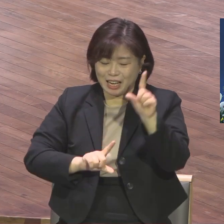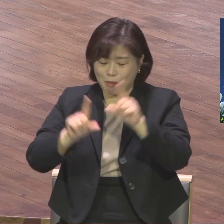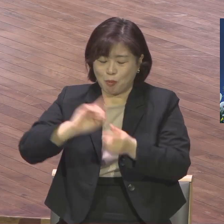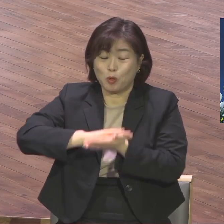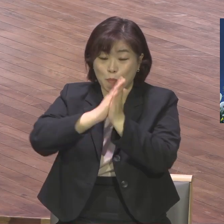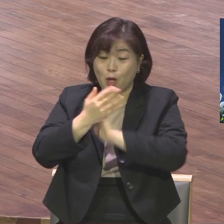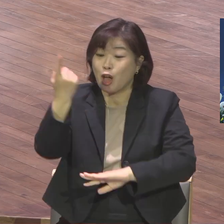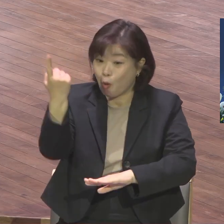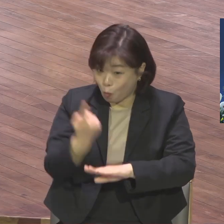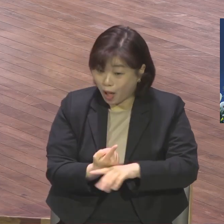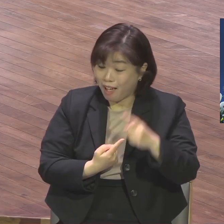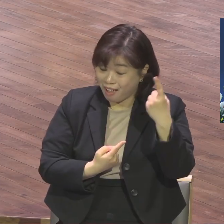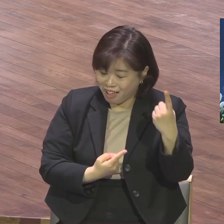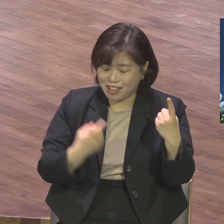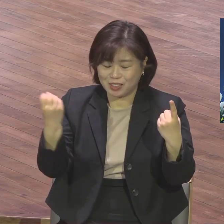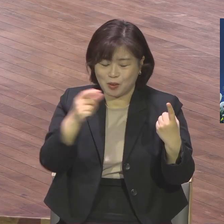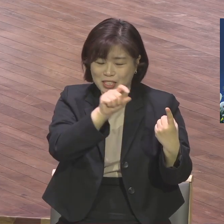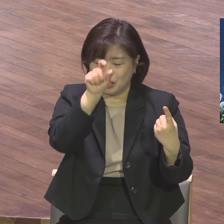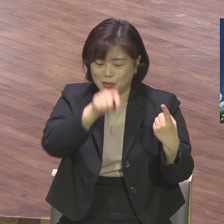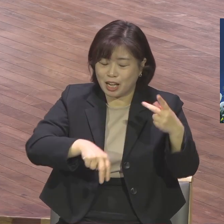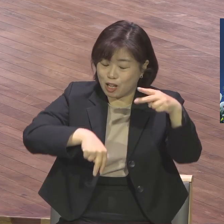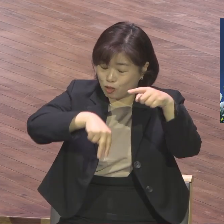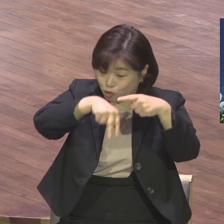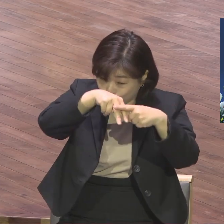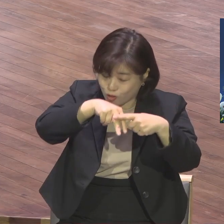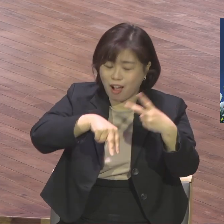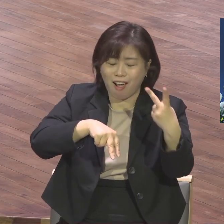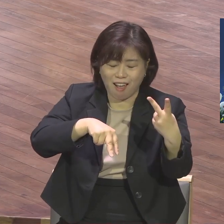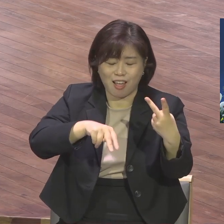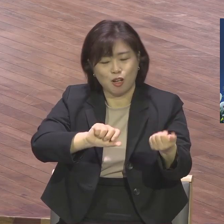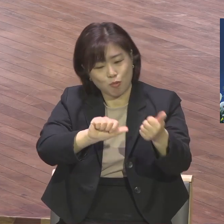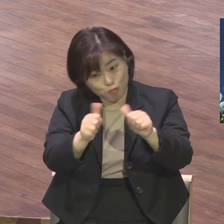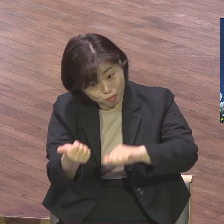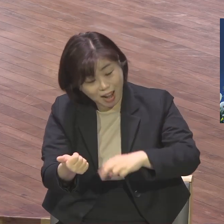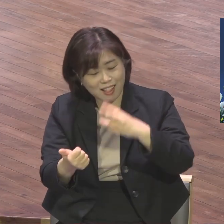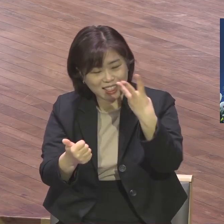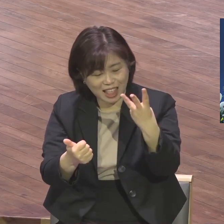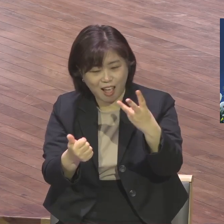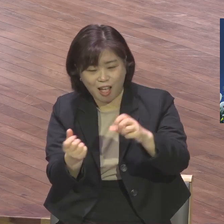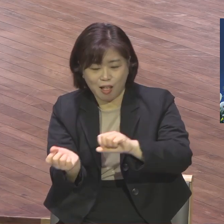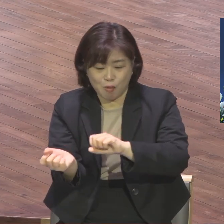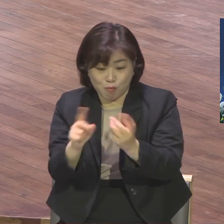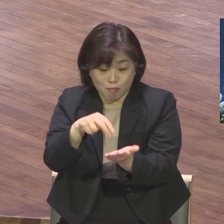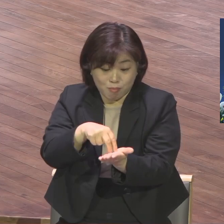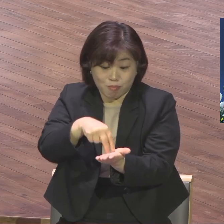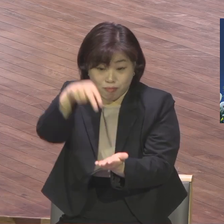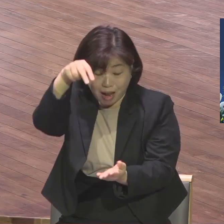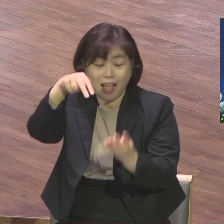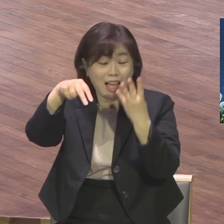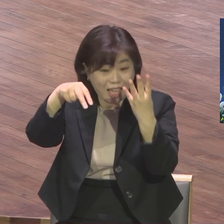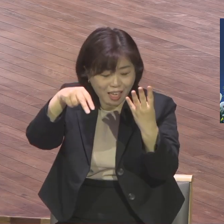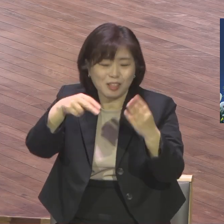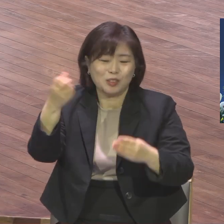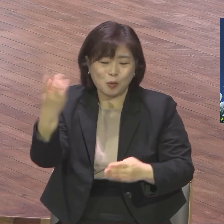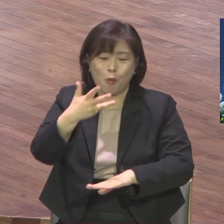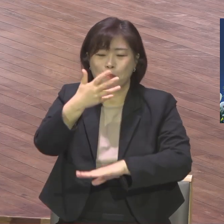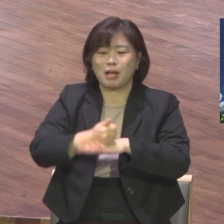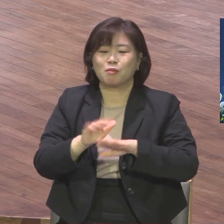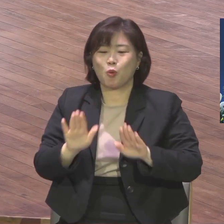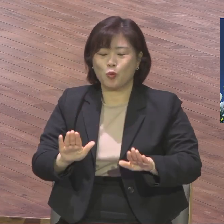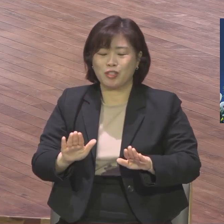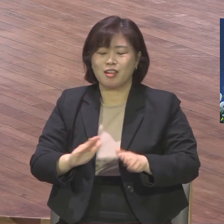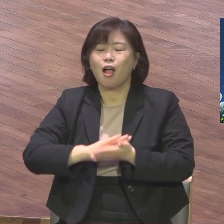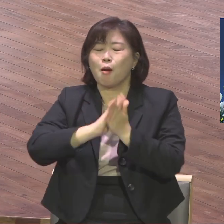중요하죠. 변화산 사건은요, 장차 예수님께서 누리실 영광에 대해서